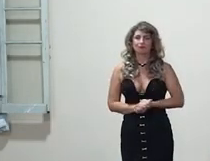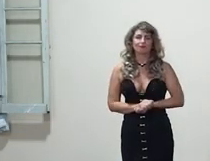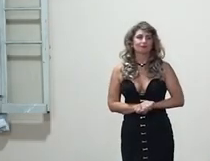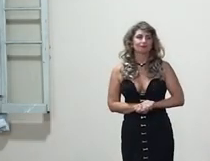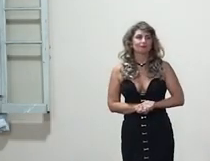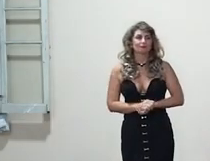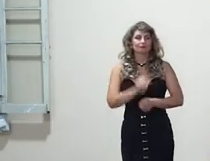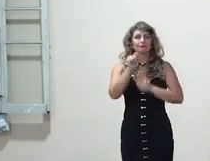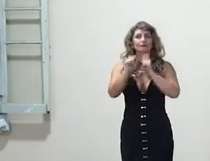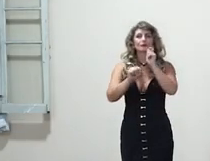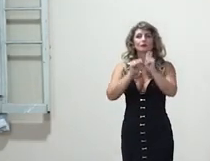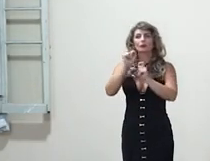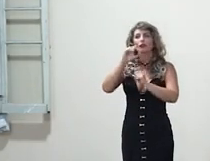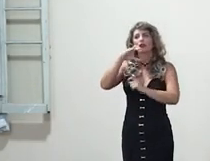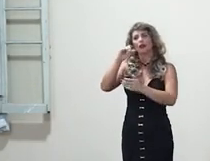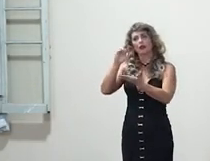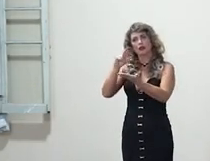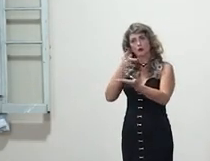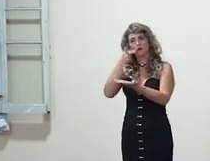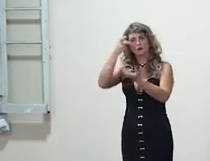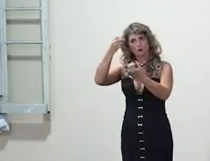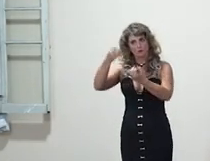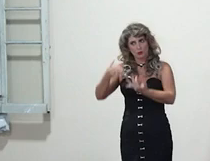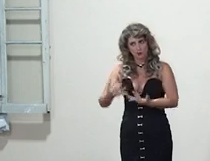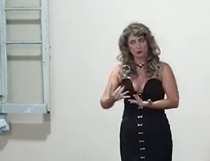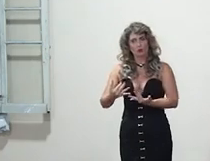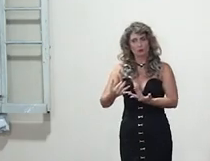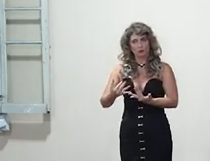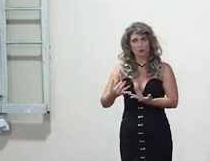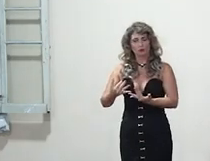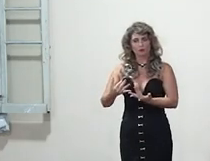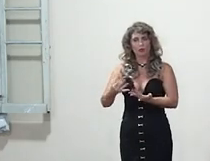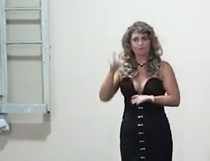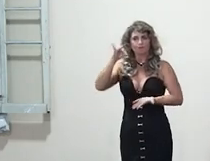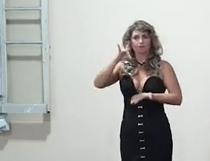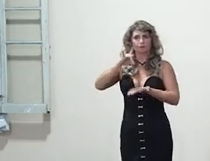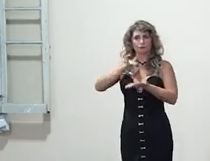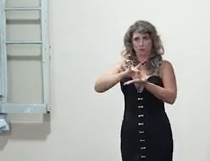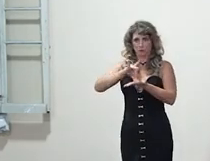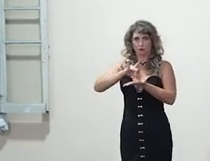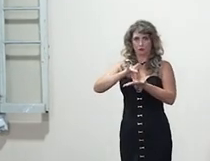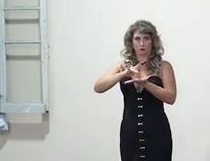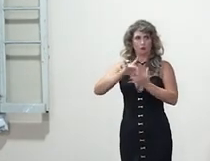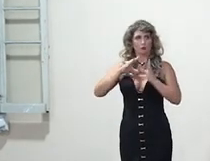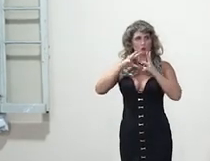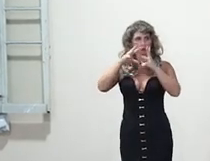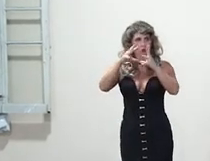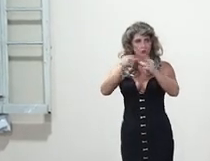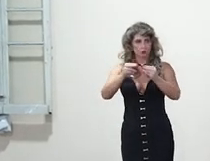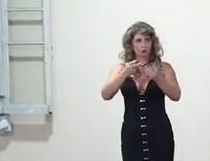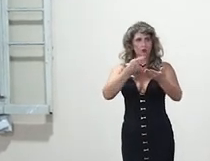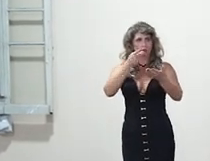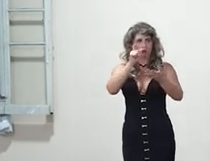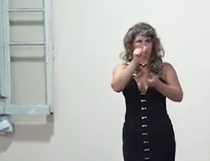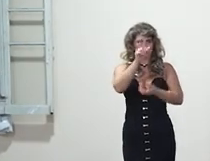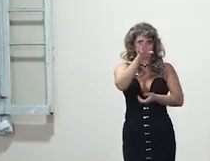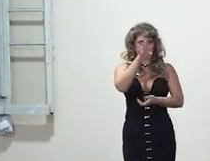Então, o que a Carol fala, eu acho que é o estratifica, né, tudo isso. Nós temos a palavra